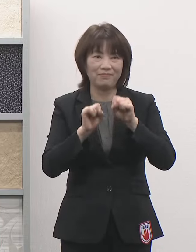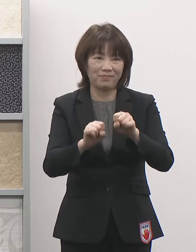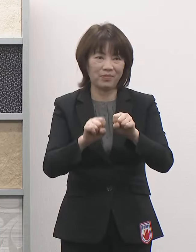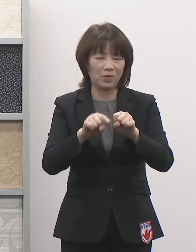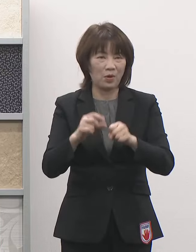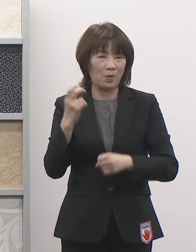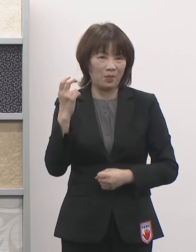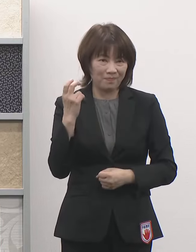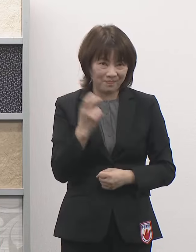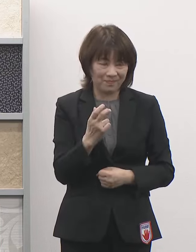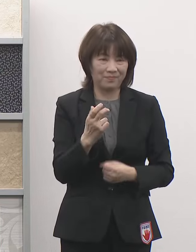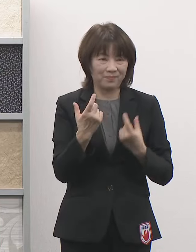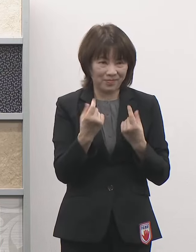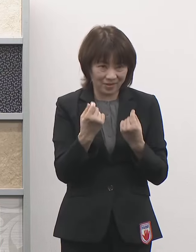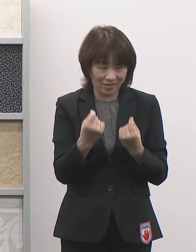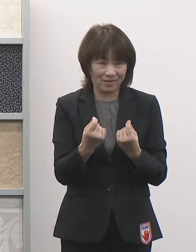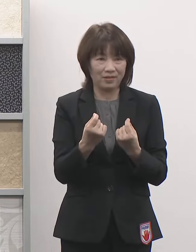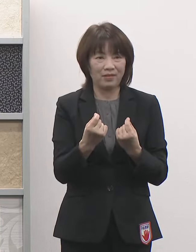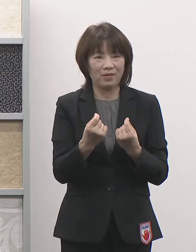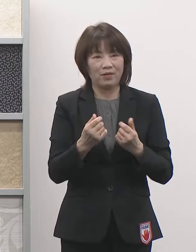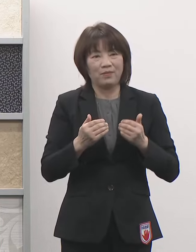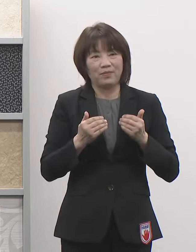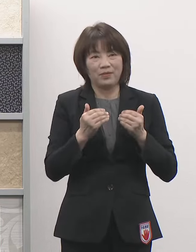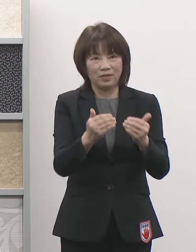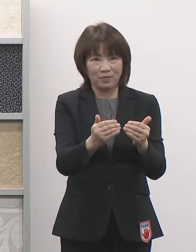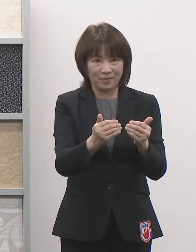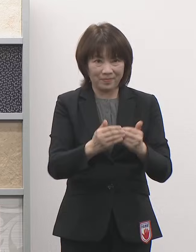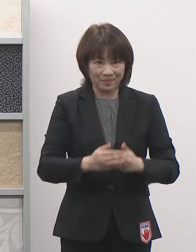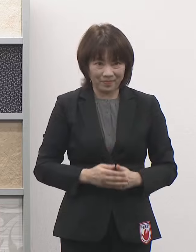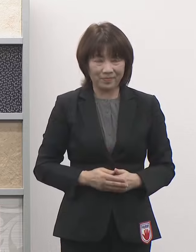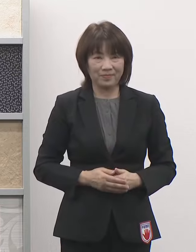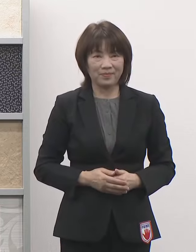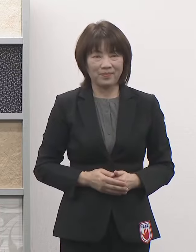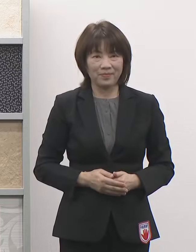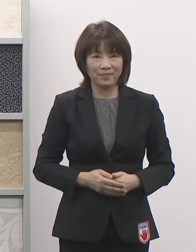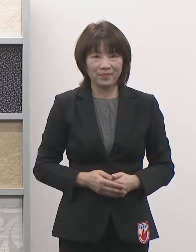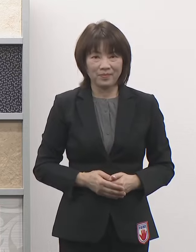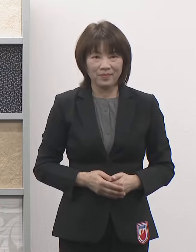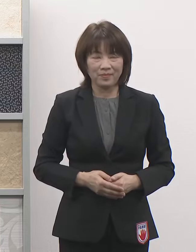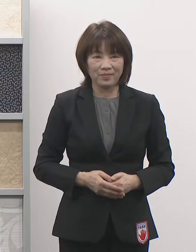かりと行う取り組みを進めてまいりたいと思います。